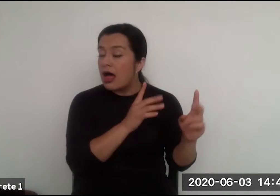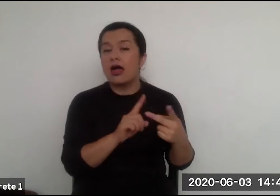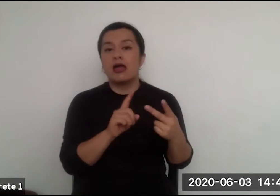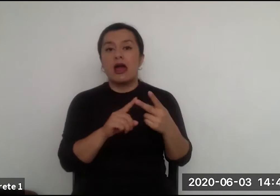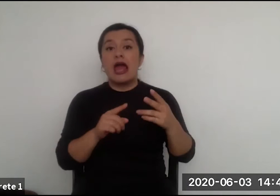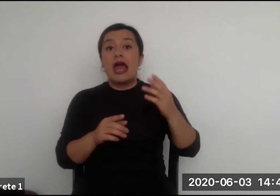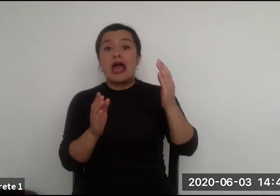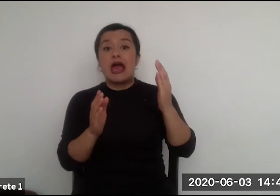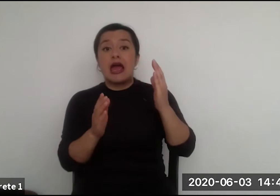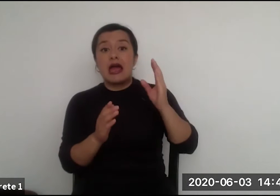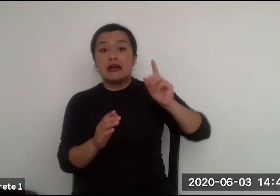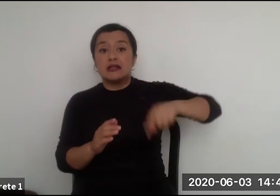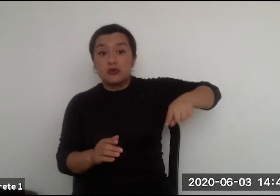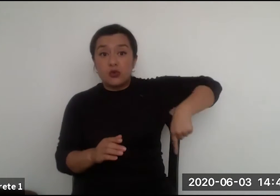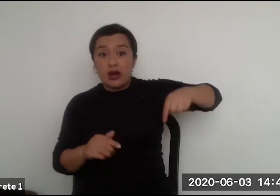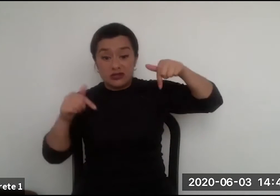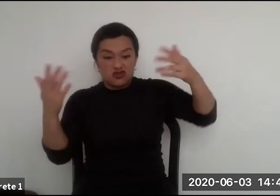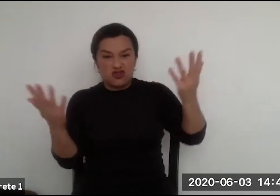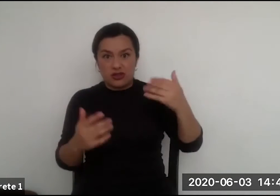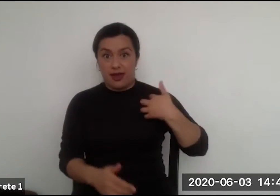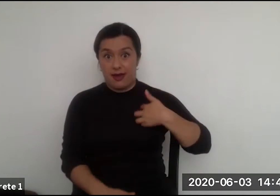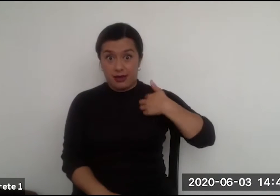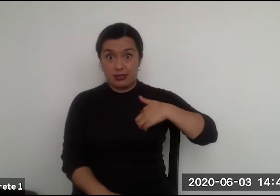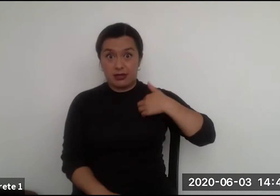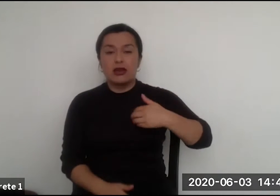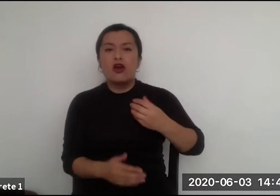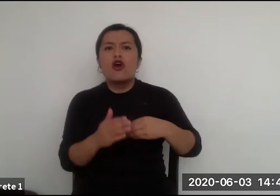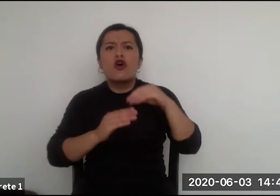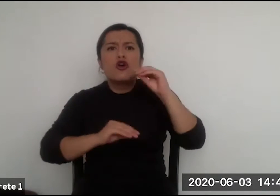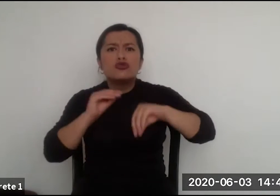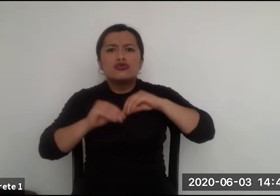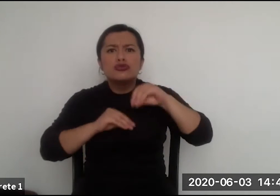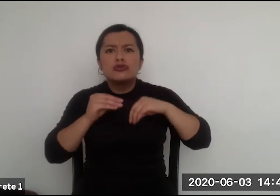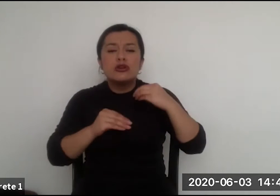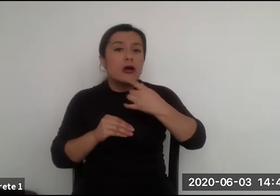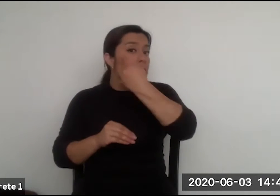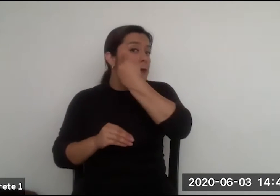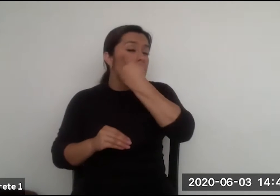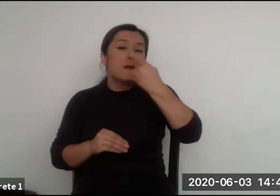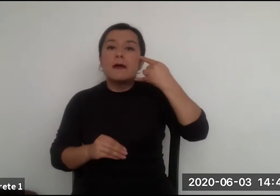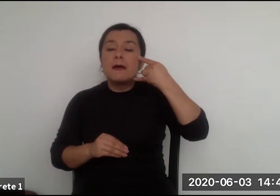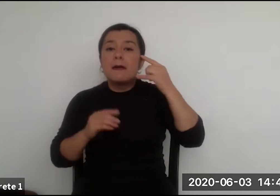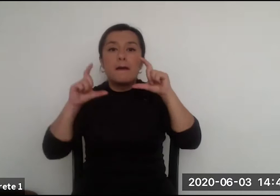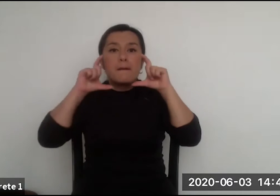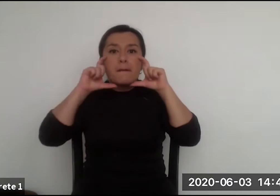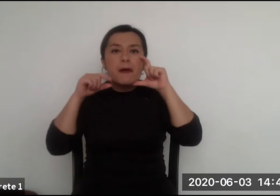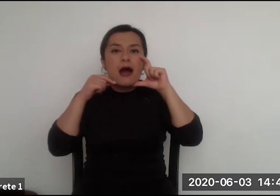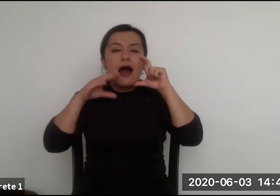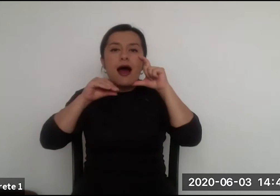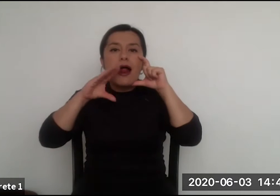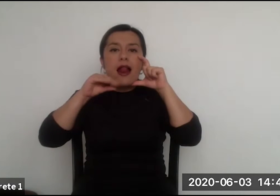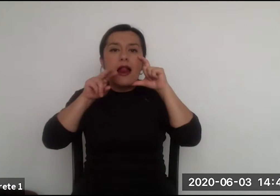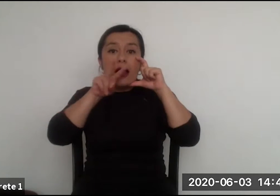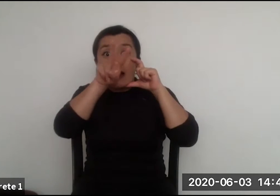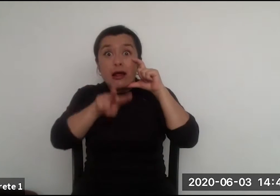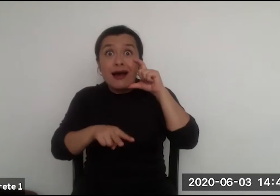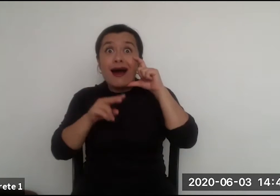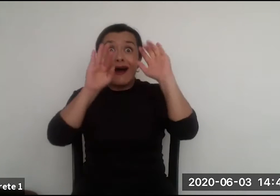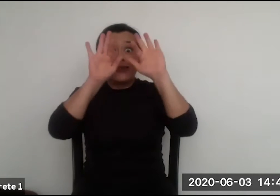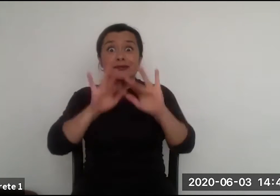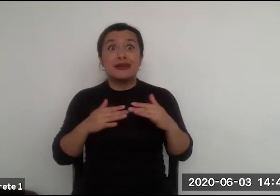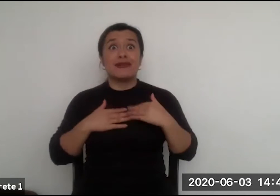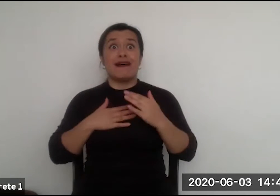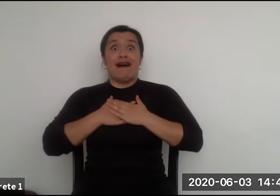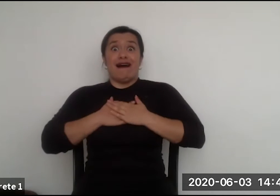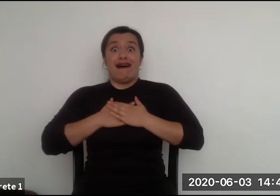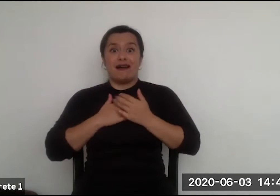en Argentina que están construyendo tapabocas transparentes para la lectura labiofacial, entre otros mecanismos, sí,